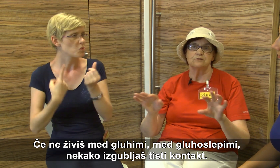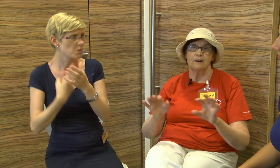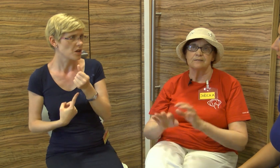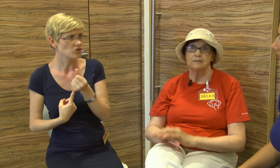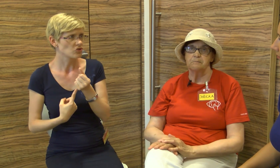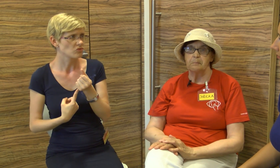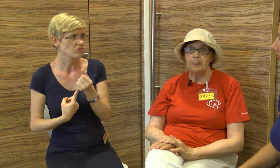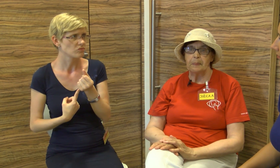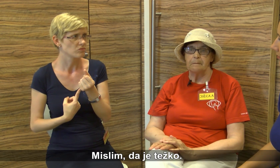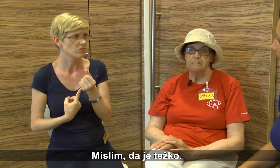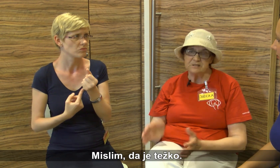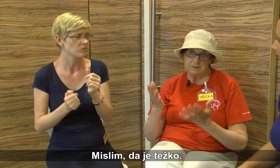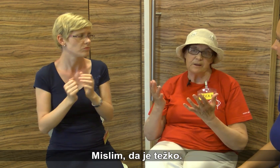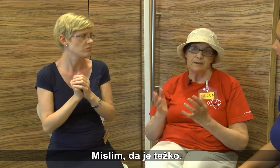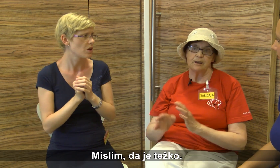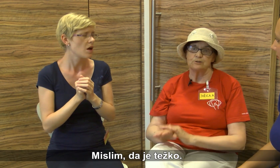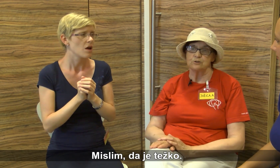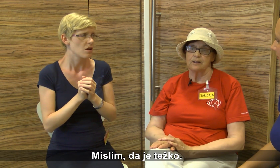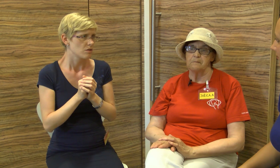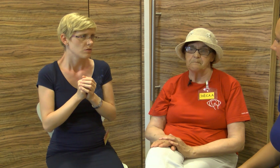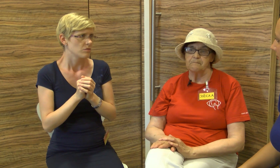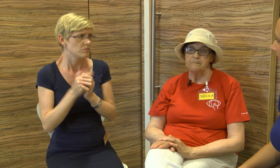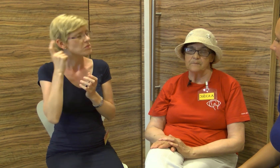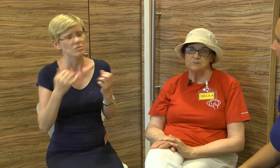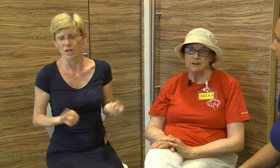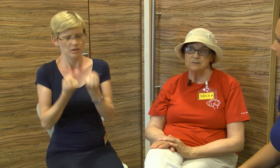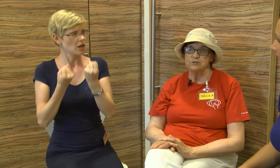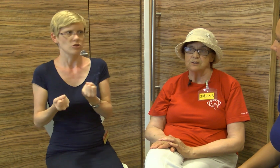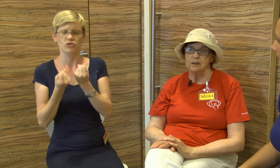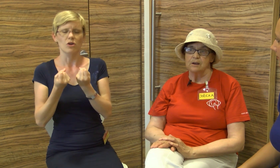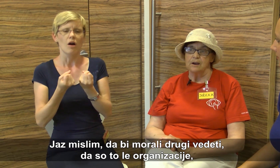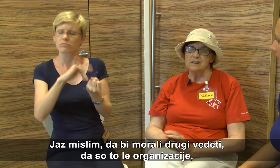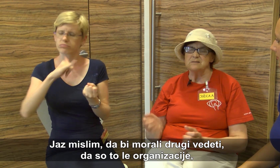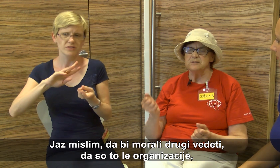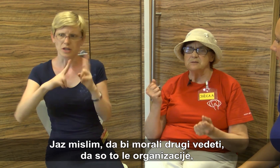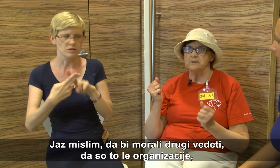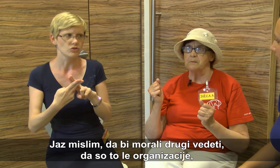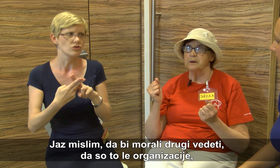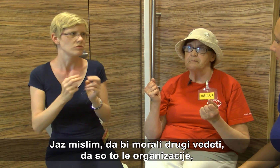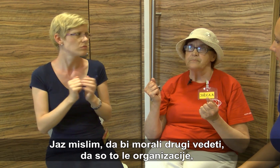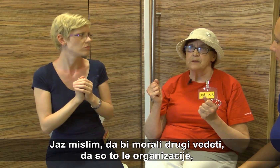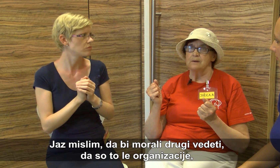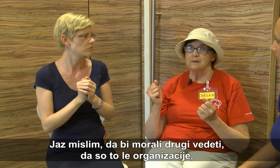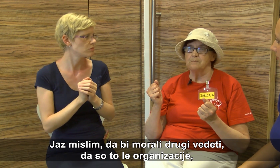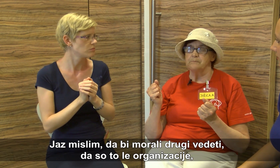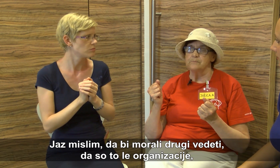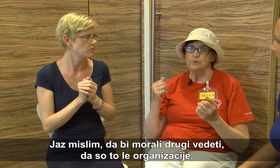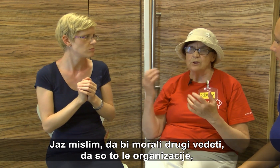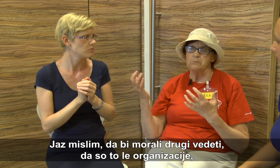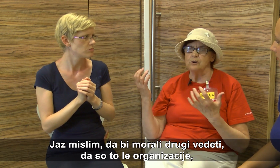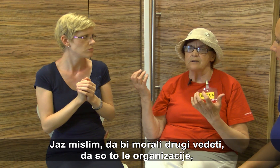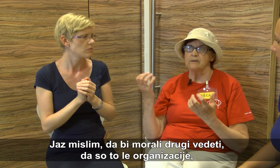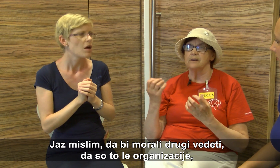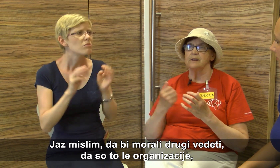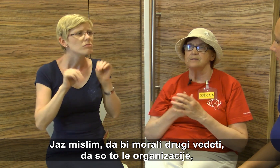tisti kontakt. Mislim, da je težko, ne, na vsak način. Jaz mislim, da bi